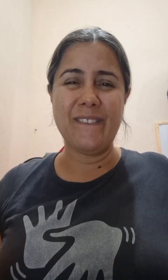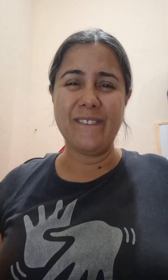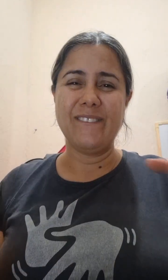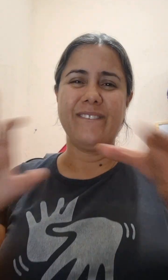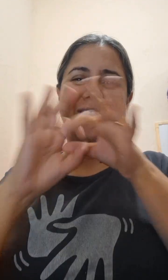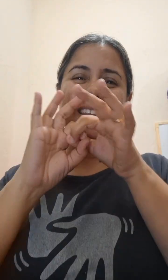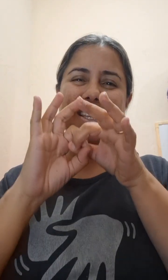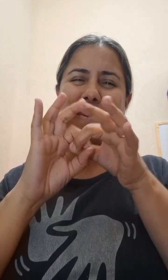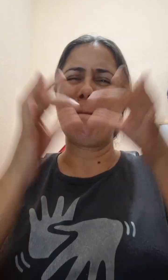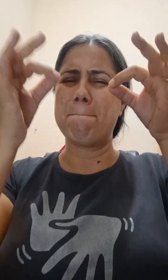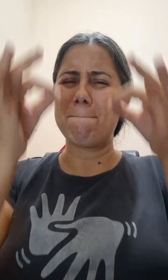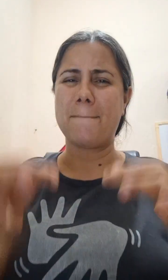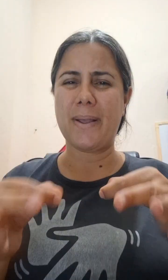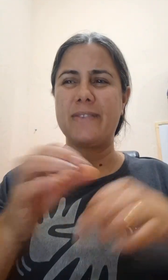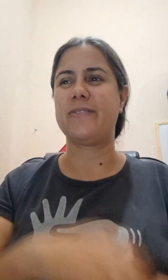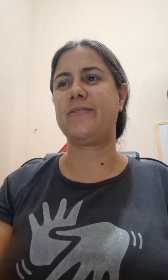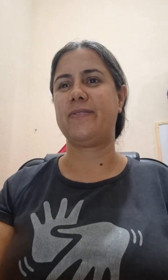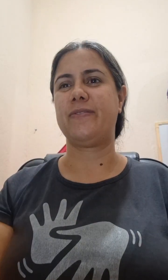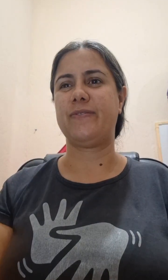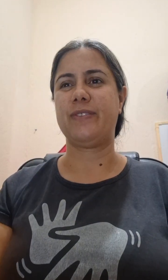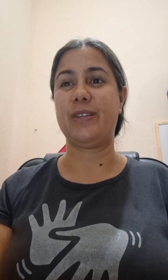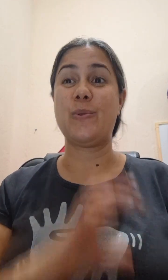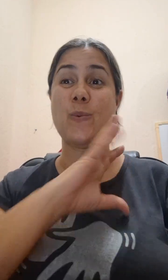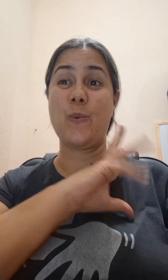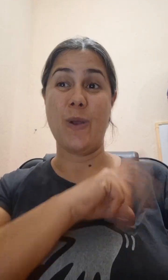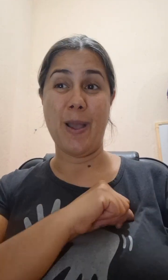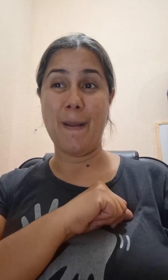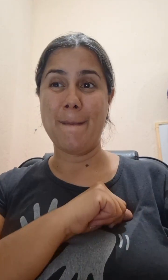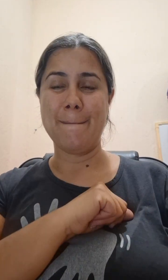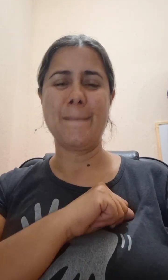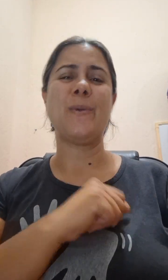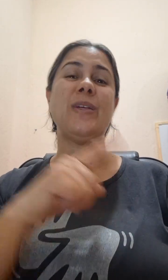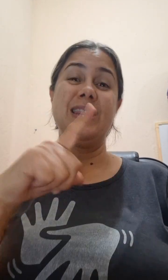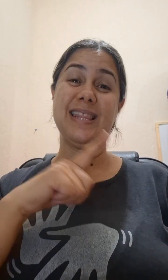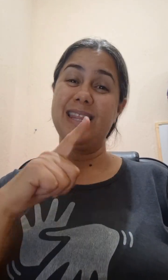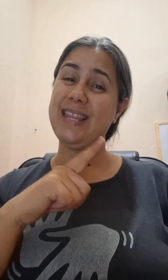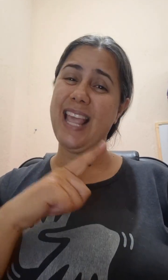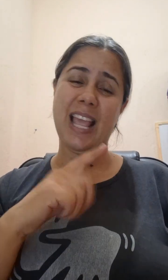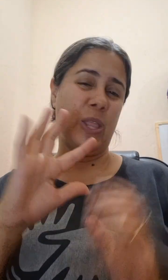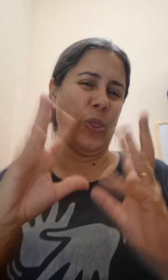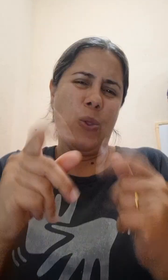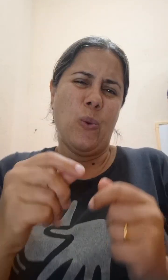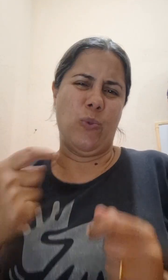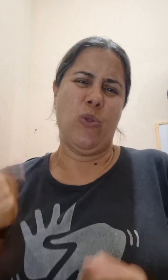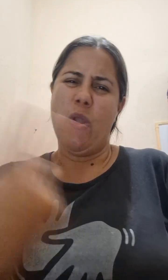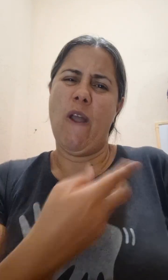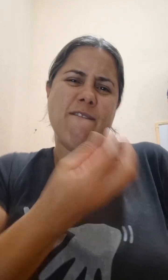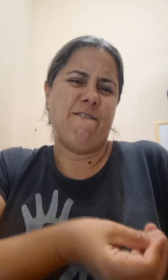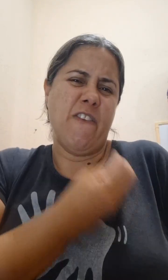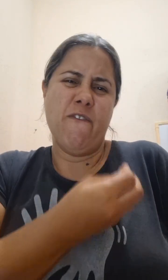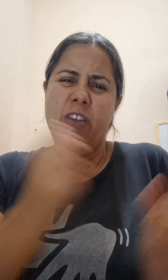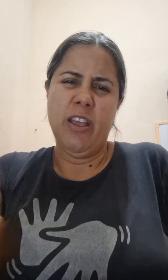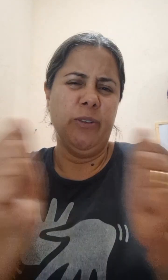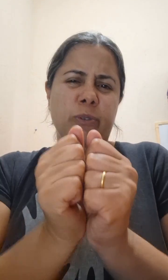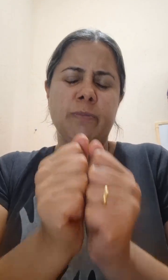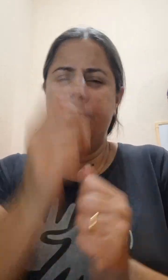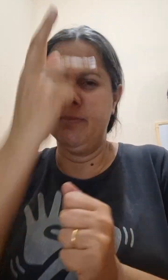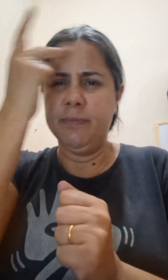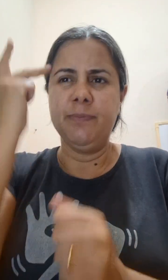vínculo, o elo da perfeição. O amor é que tem, em todo viver